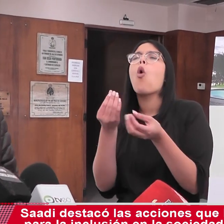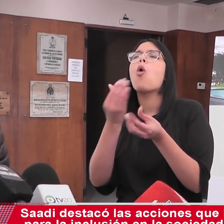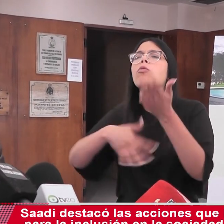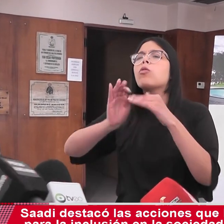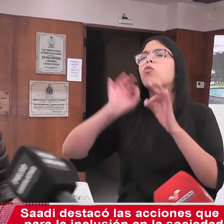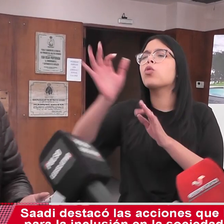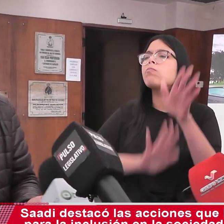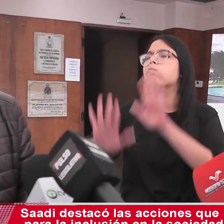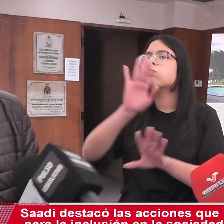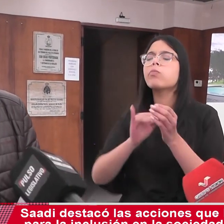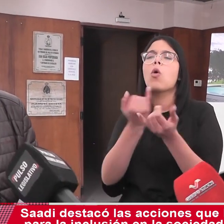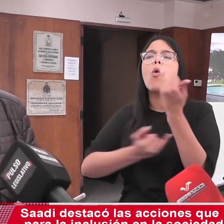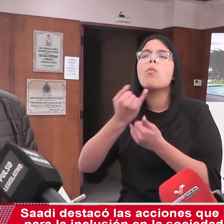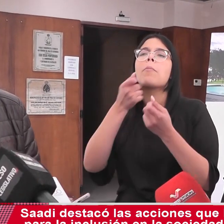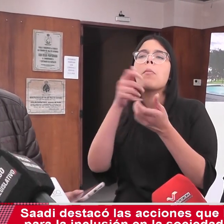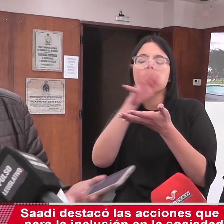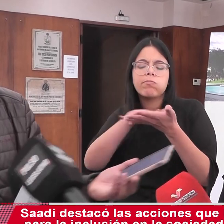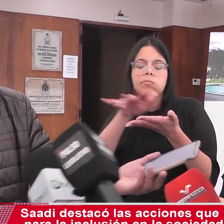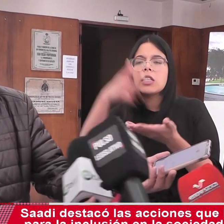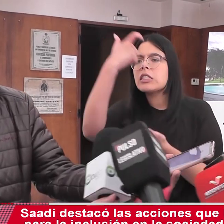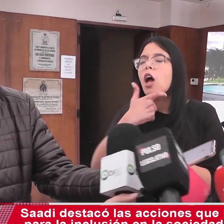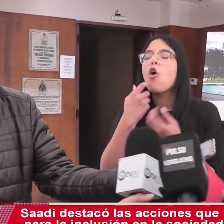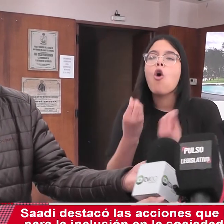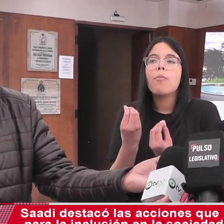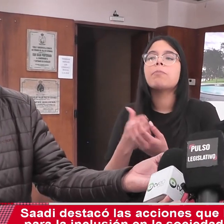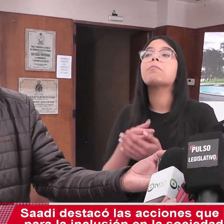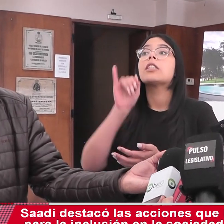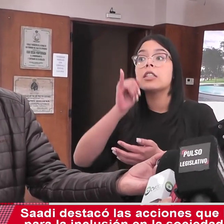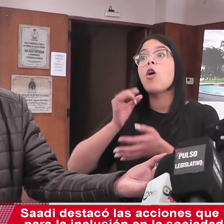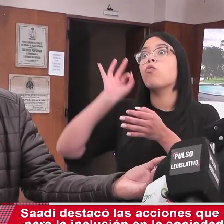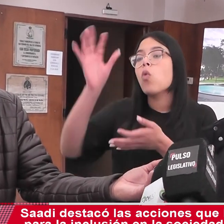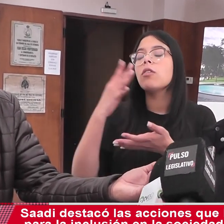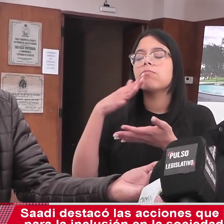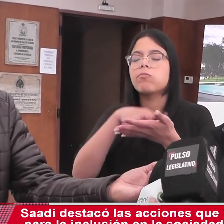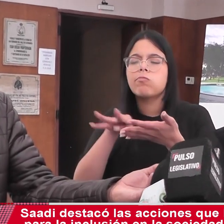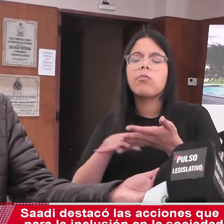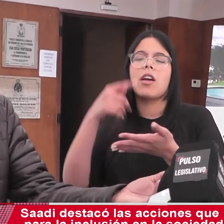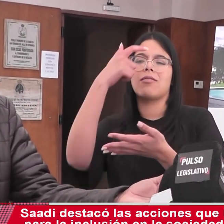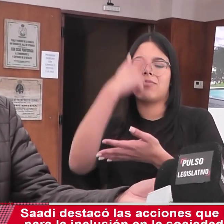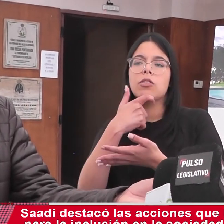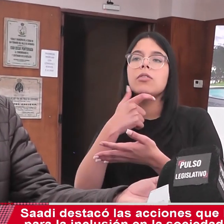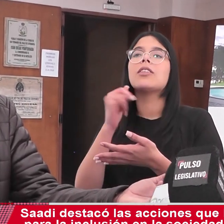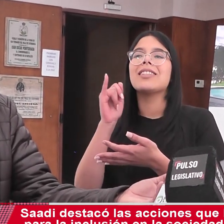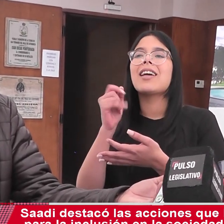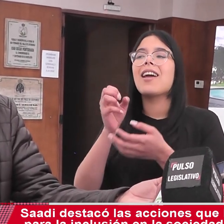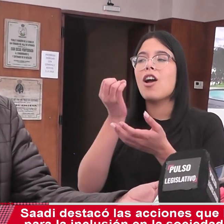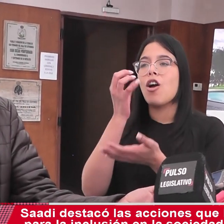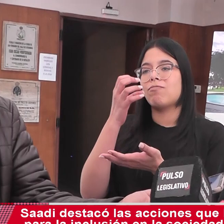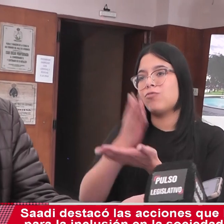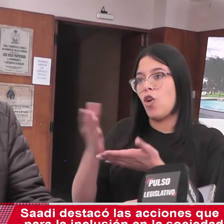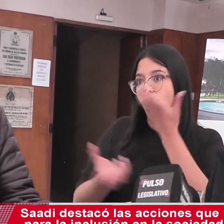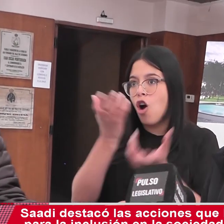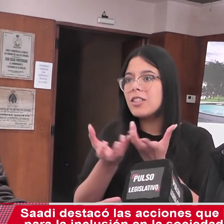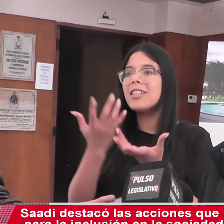trabaja en esto? ¿La implementación del braille, por ejemplo? La implementación del braille, que por eso fue la cocina inclusiva